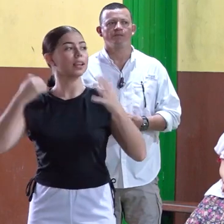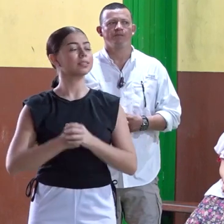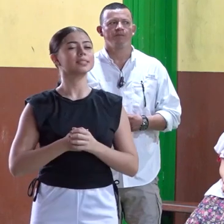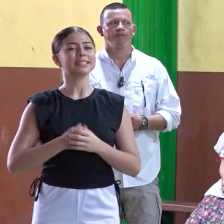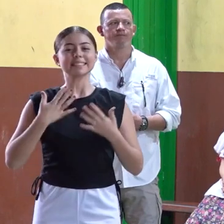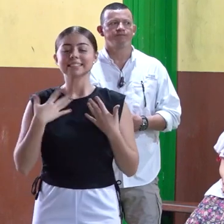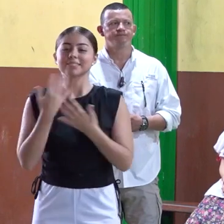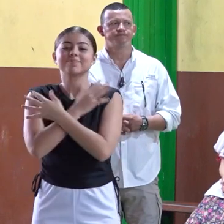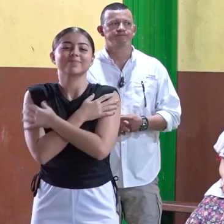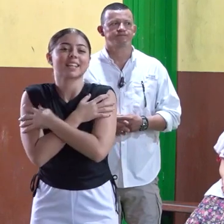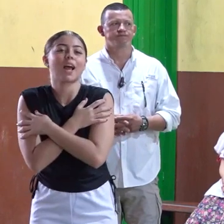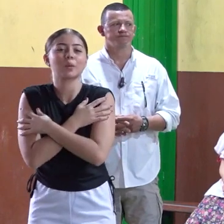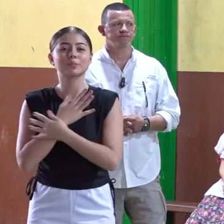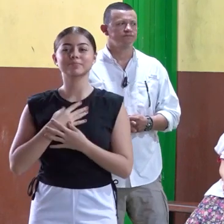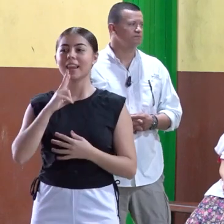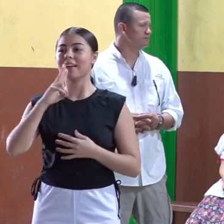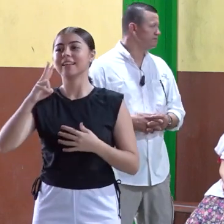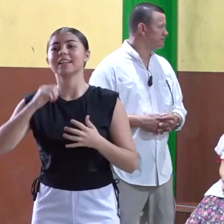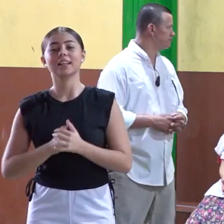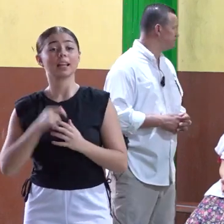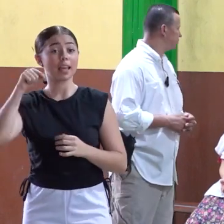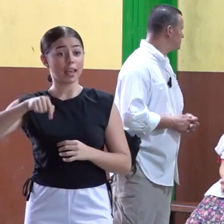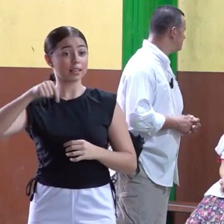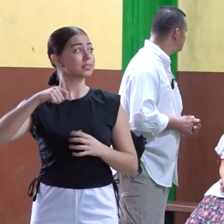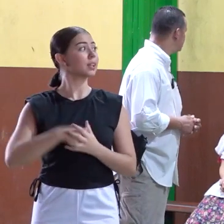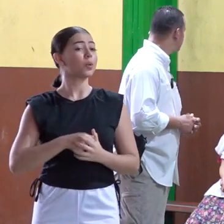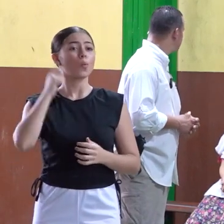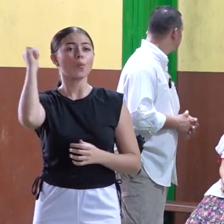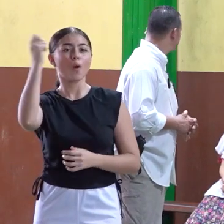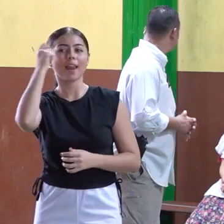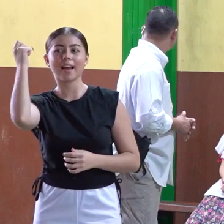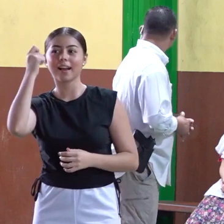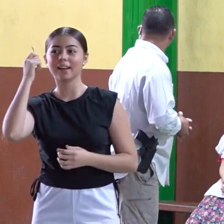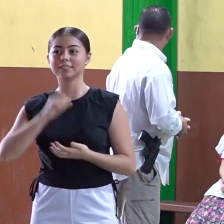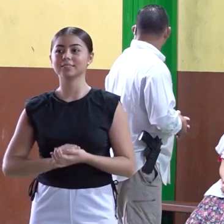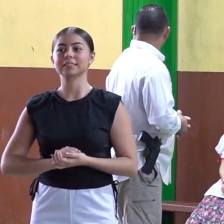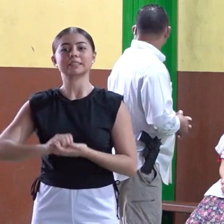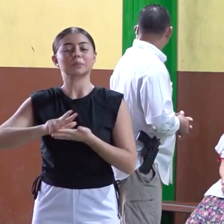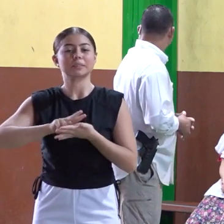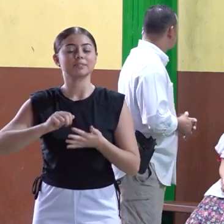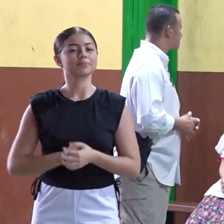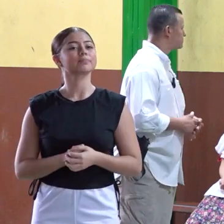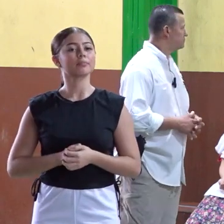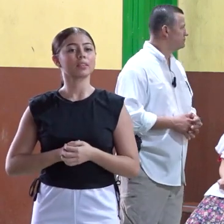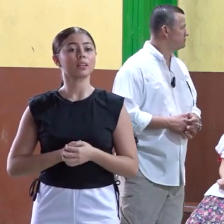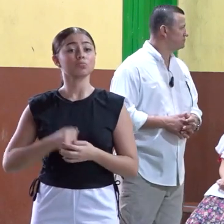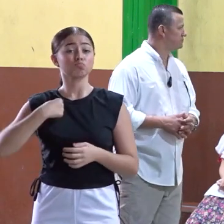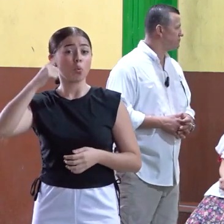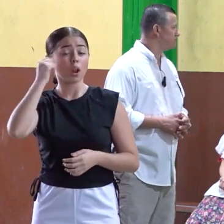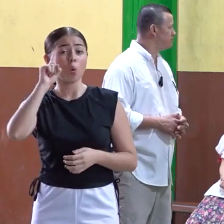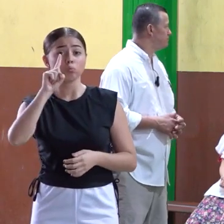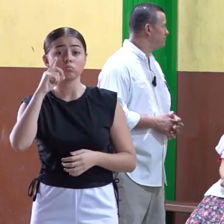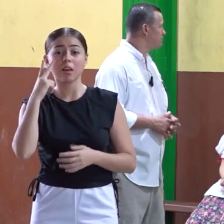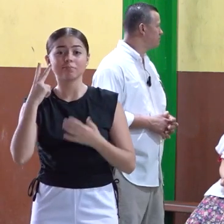tan calurosa y tan sincera en esta provincia maravillosa de Guanacaste. Yo creo que una vez que